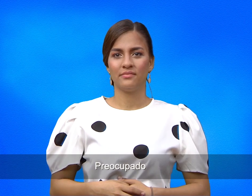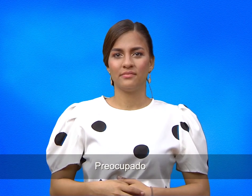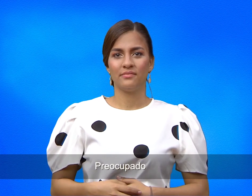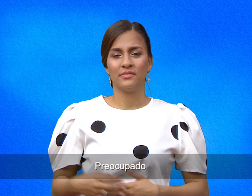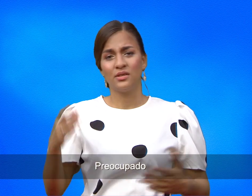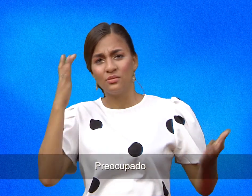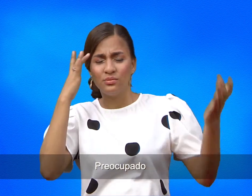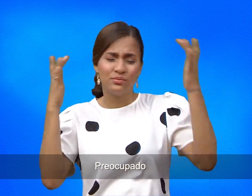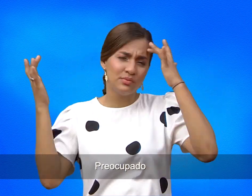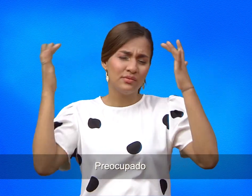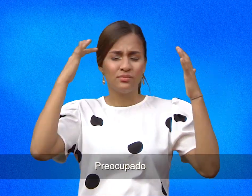Preocupado.